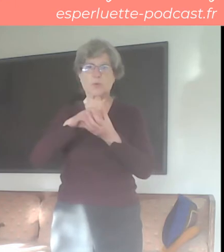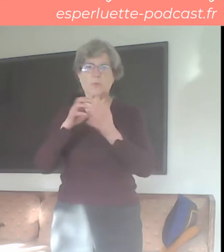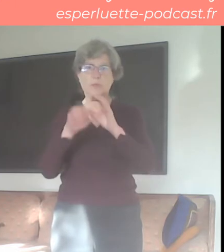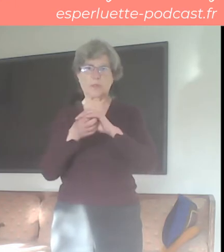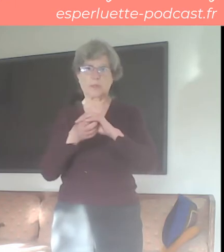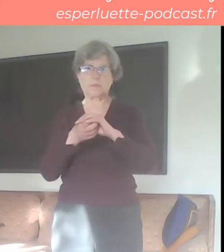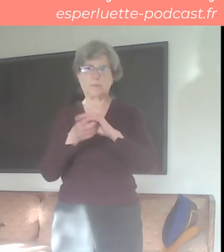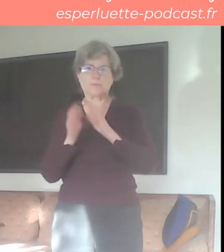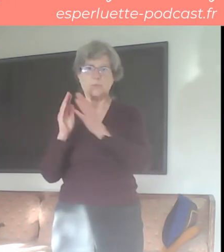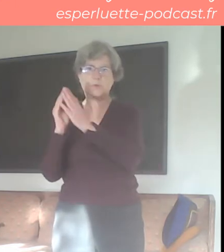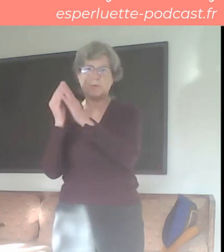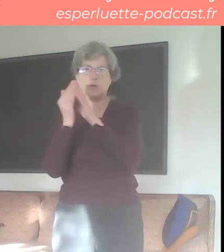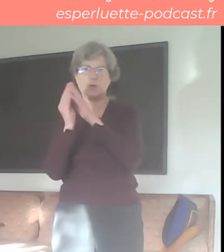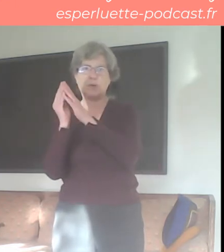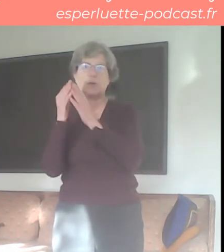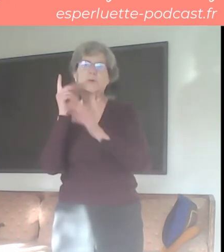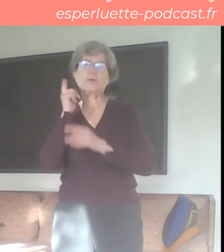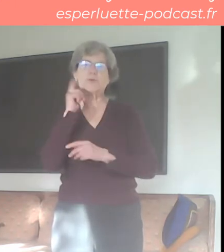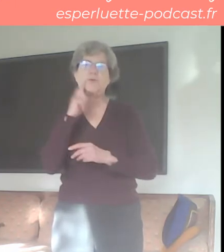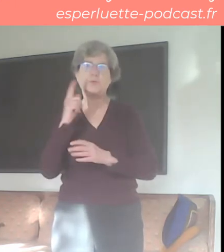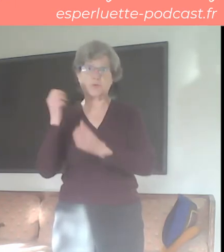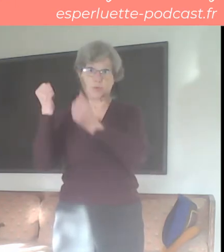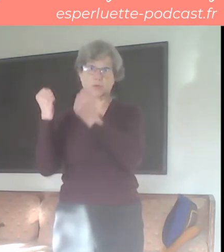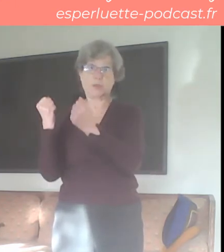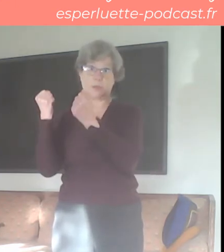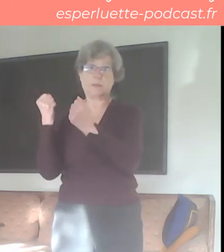ai conscience. Je le sais, je sais